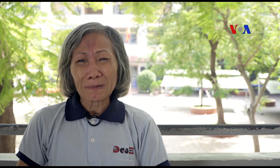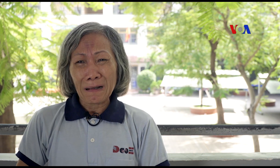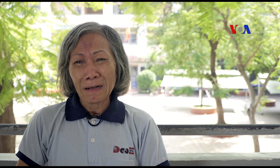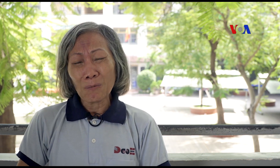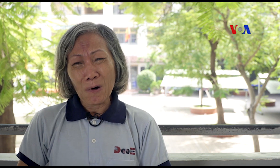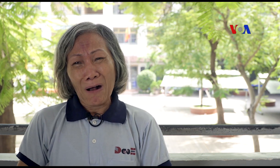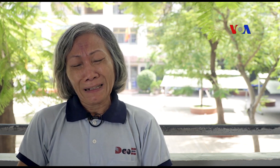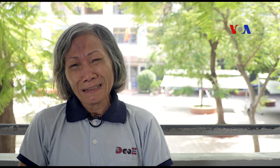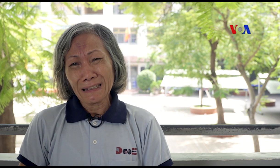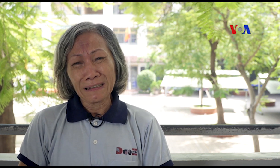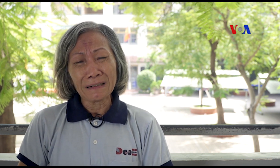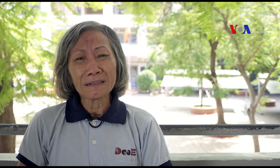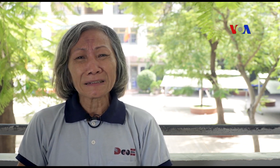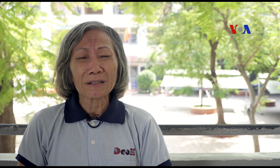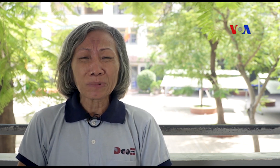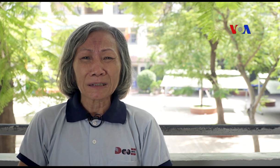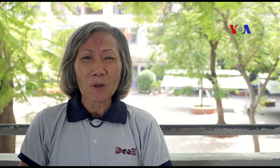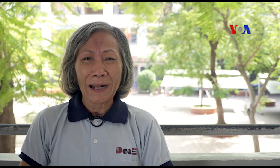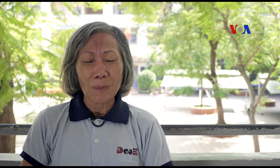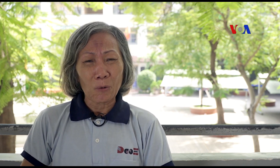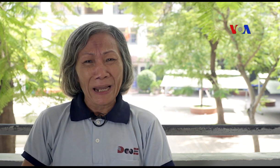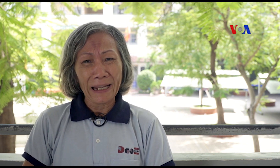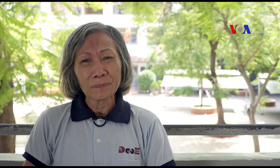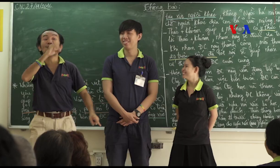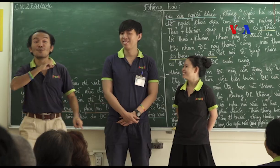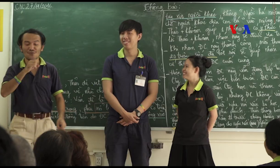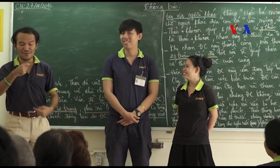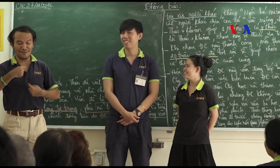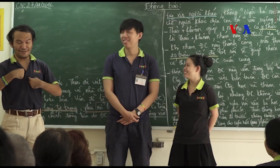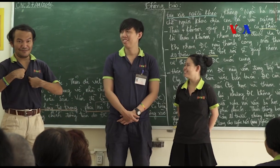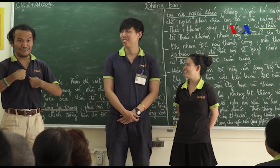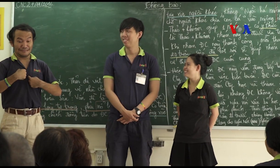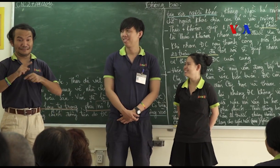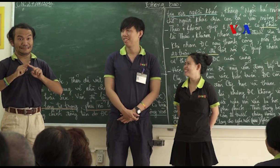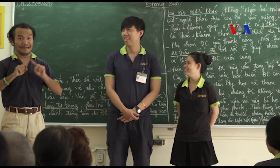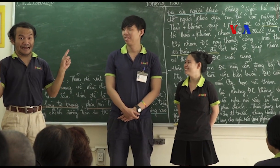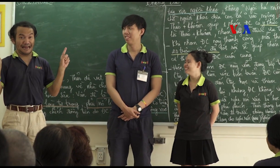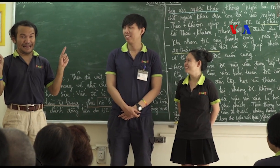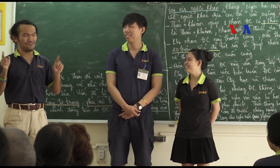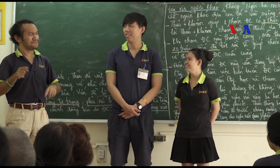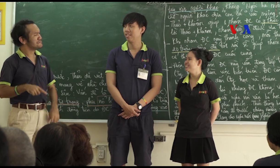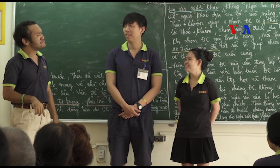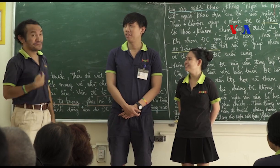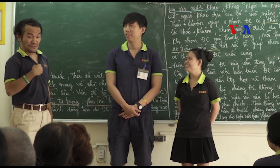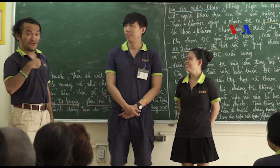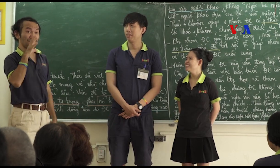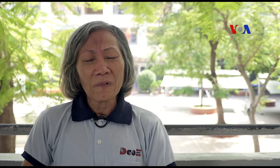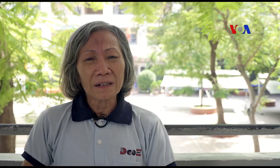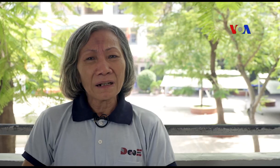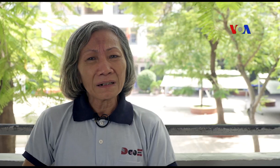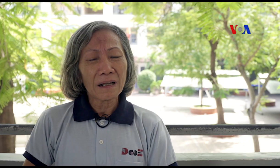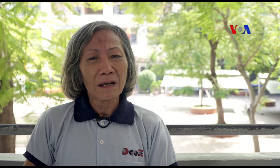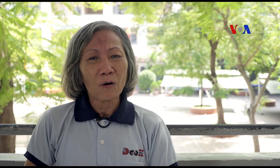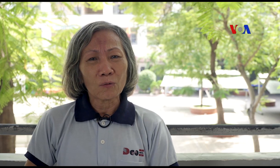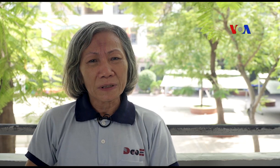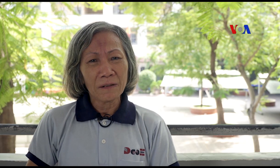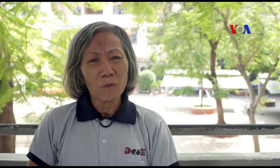cuộc đời không còn cái gì nữa, giống như toàn màu đen. Nhưng mà nhìn thấy con bụ bẫm và rất là hồn nhiên vô